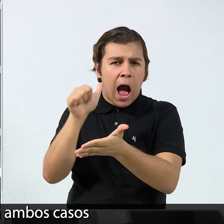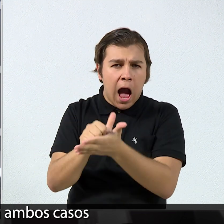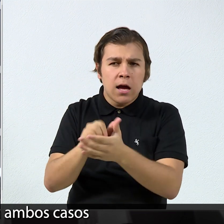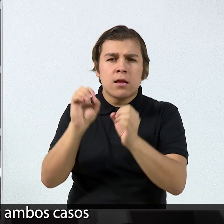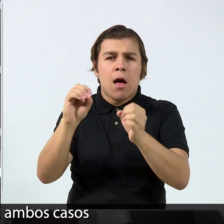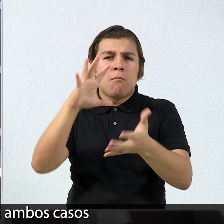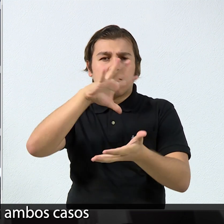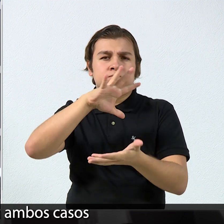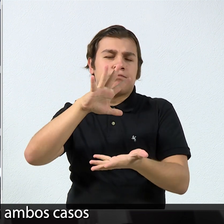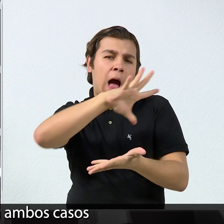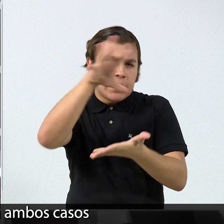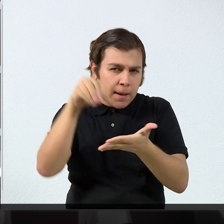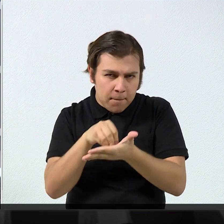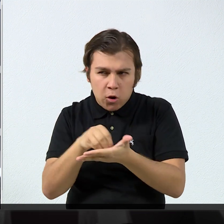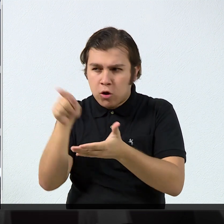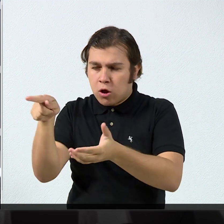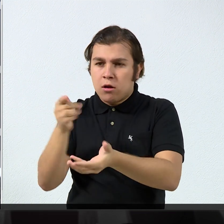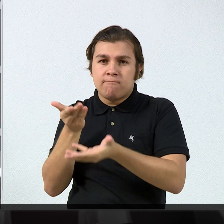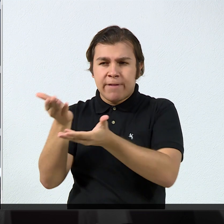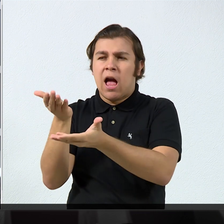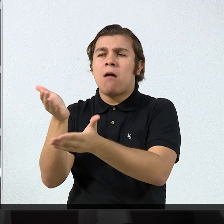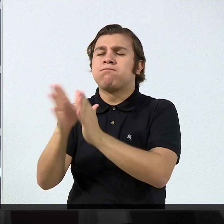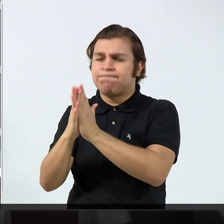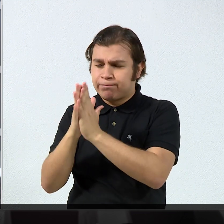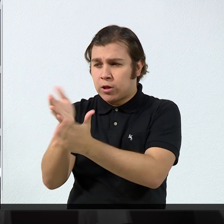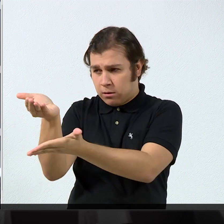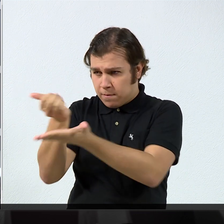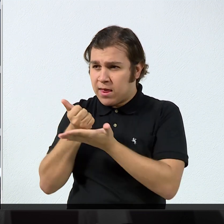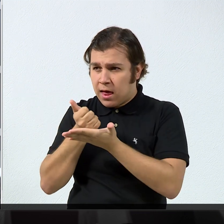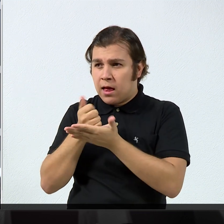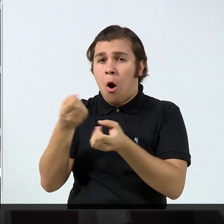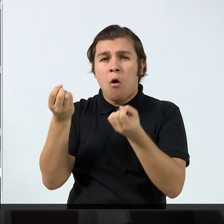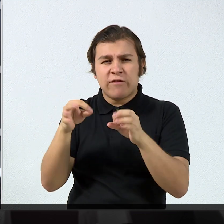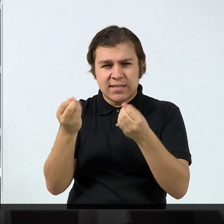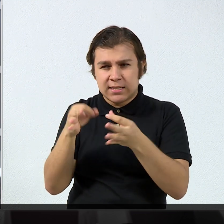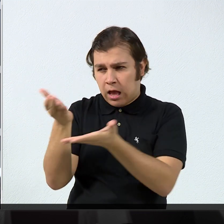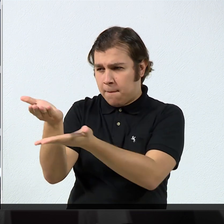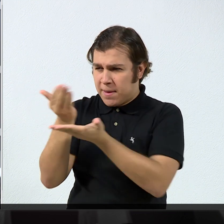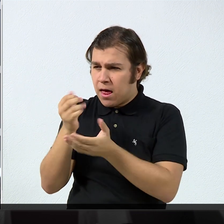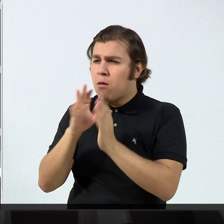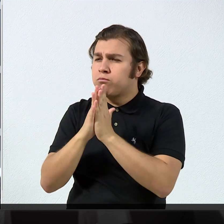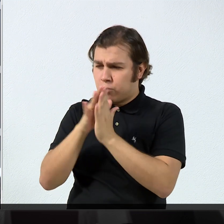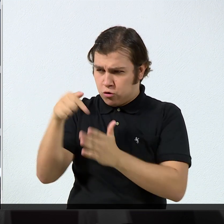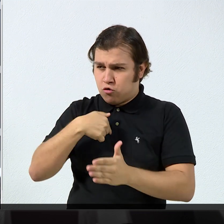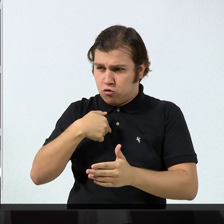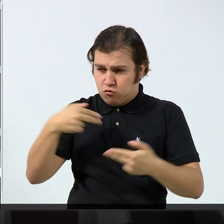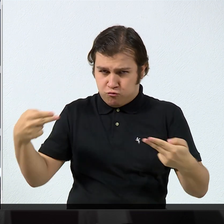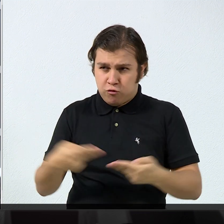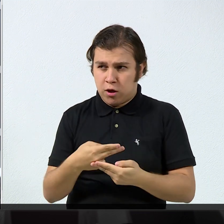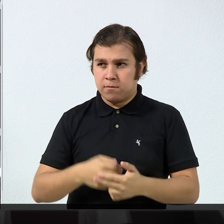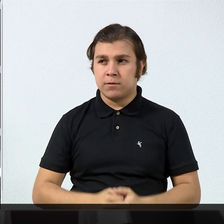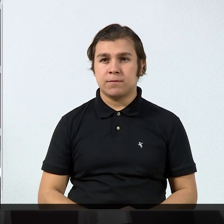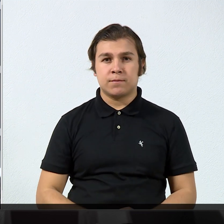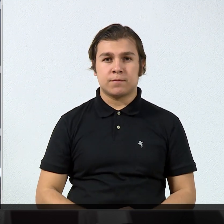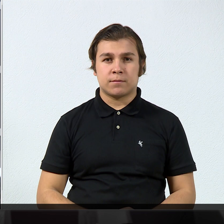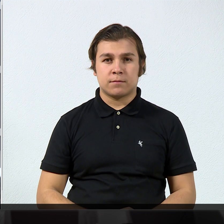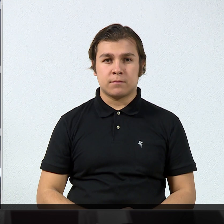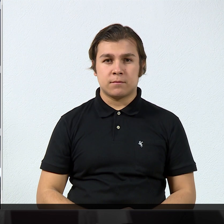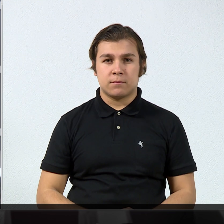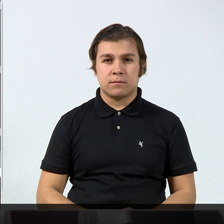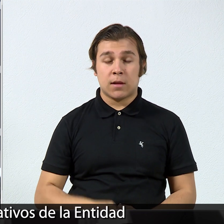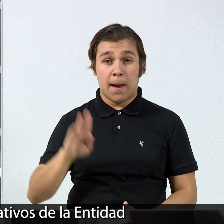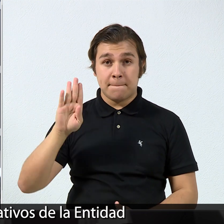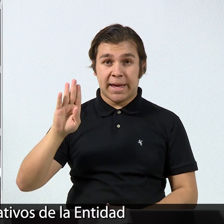la oficina del registro civil o, en su caso, el documento que acredite la calidad de migrante. D. Constancia